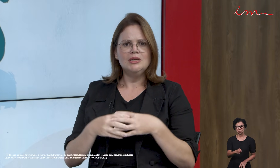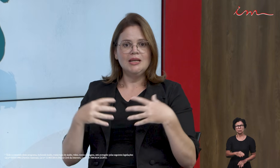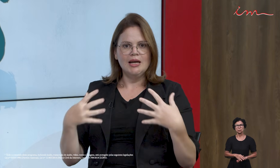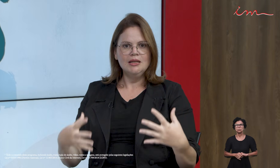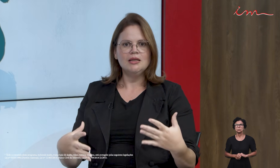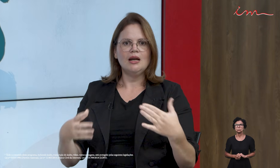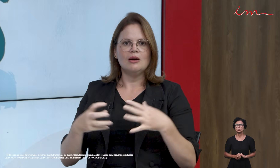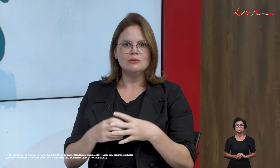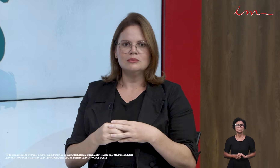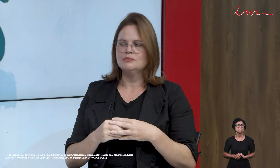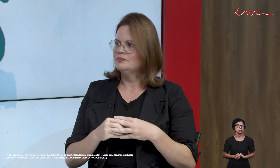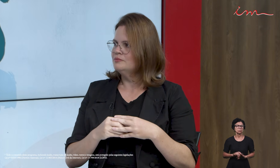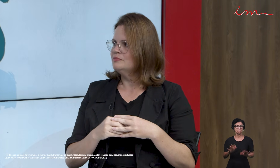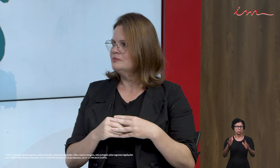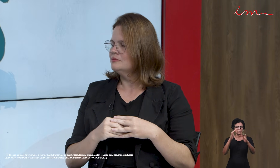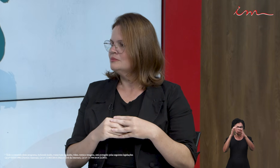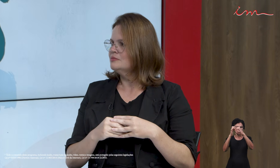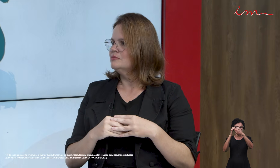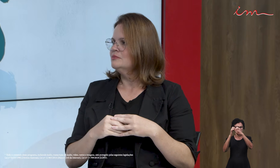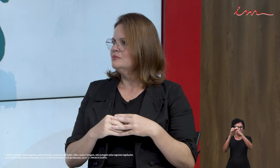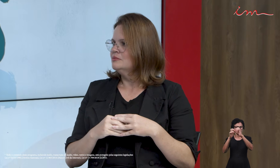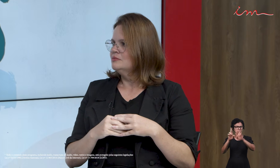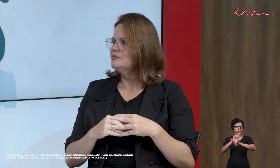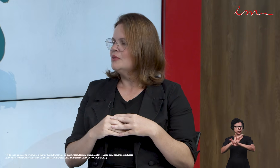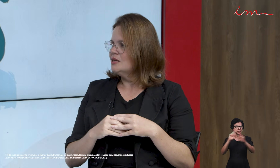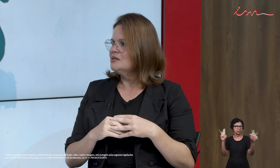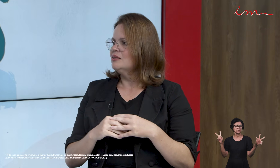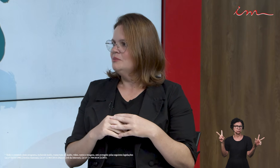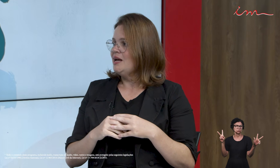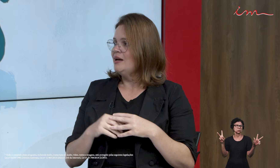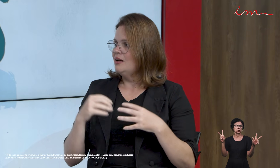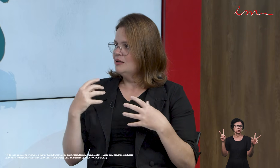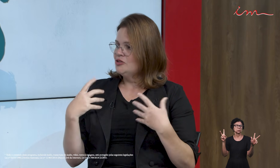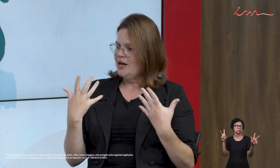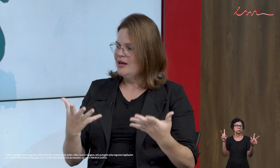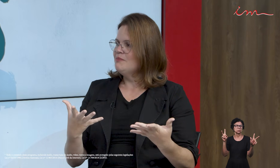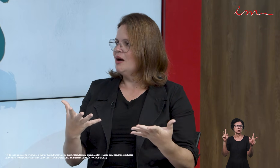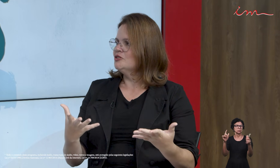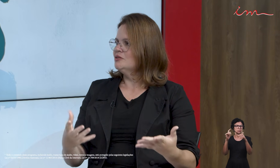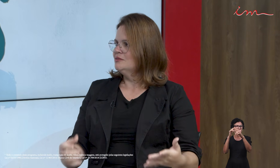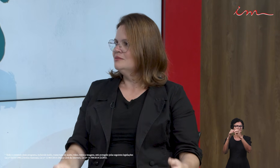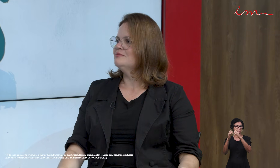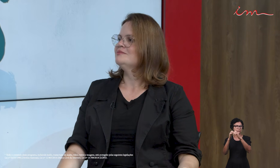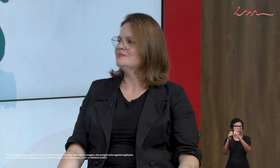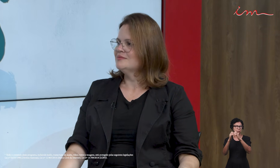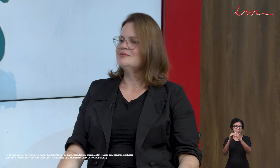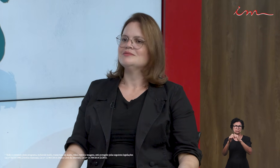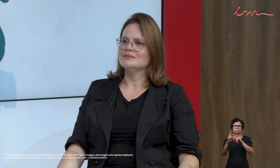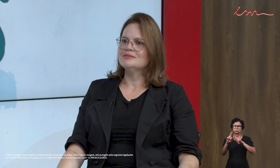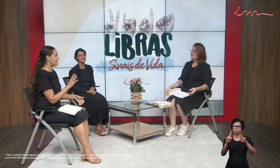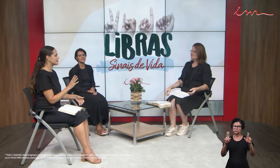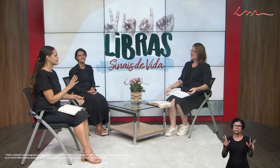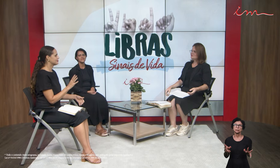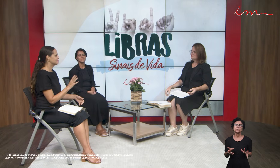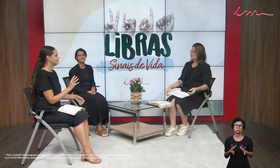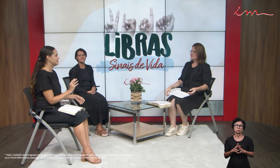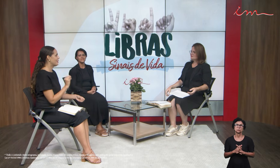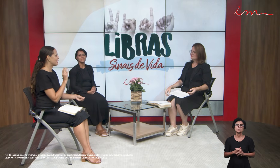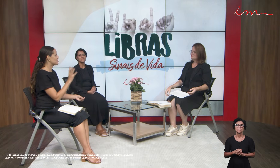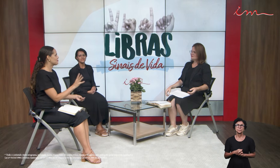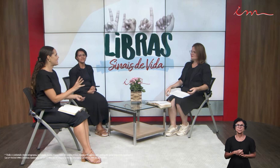o surdo, ele é literal. Ele não tem o processamento de criar uma imagem. Exatamente. A língua dele já é a imagem. Isso, e é o que a gente